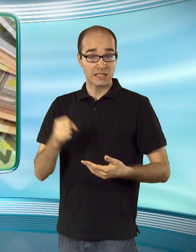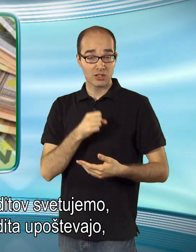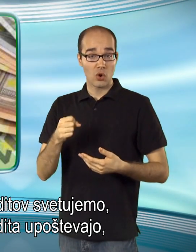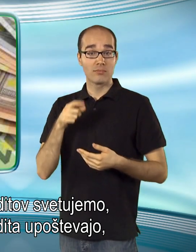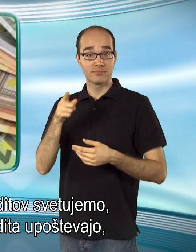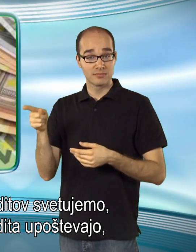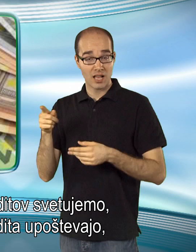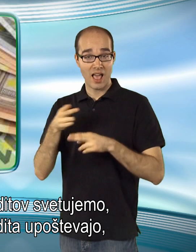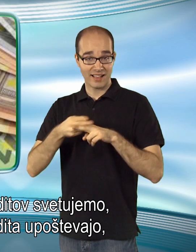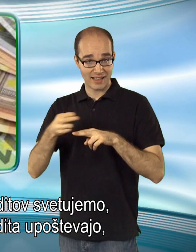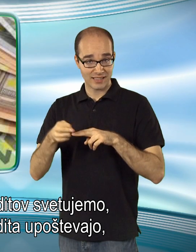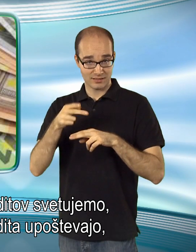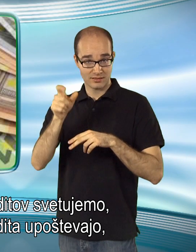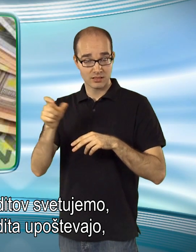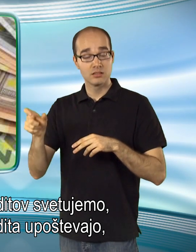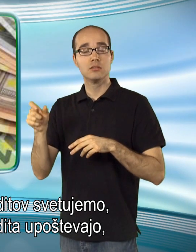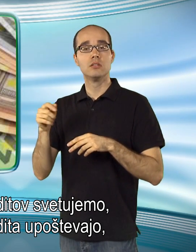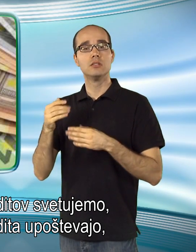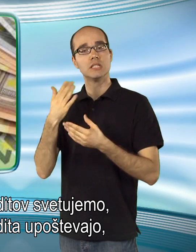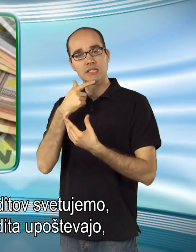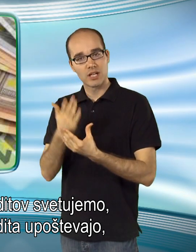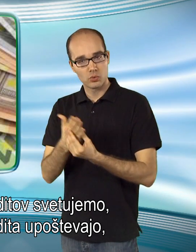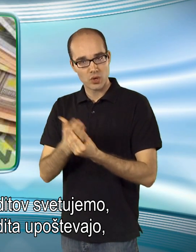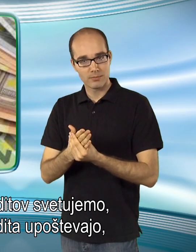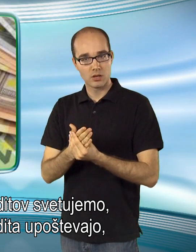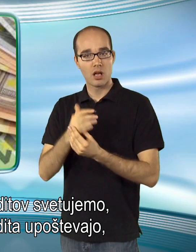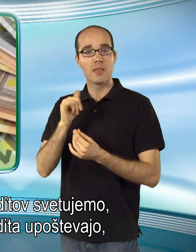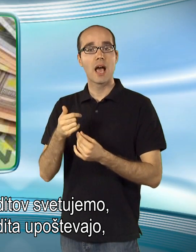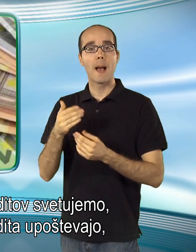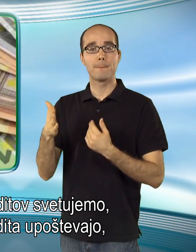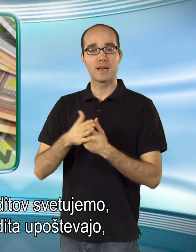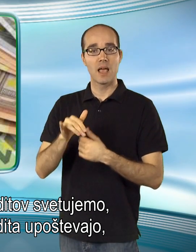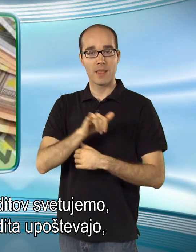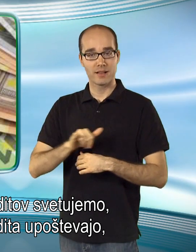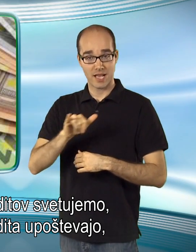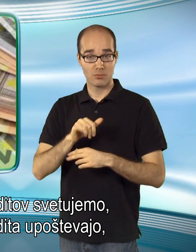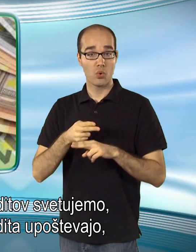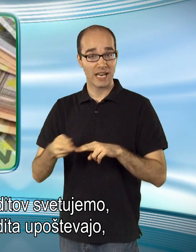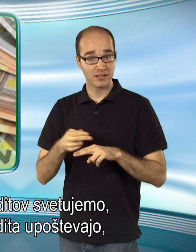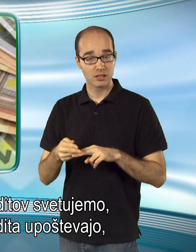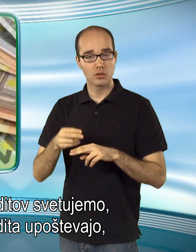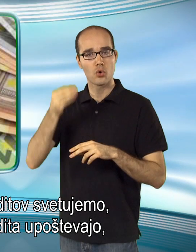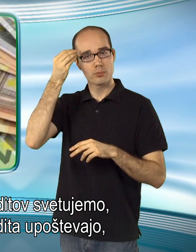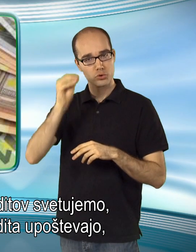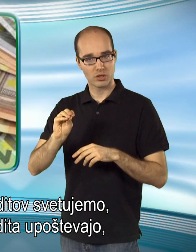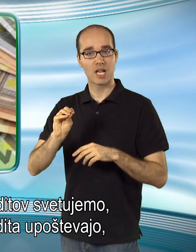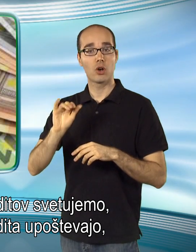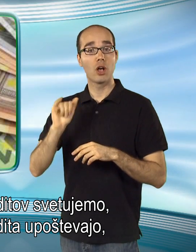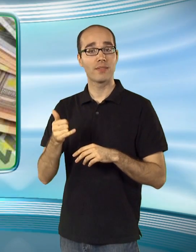Zato jemalcem kreditov svetujemo, naj pri najemu kredita upoštevajo, da se bo v prihodnosti Euribor zagotovo